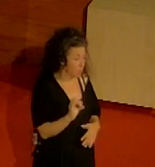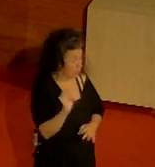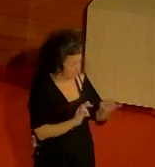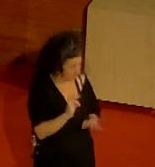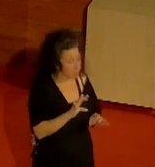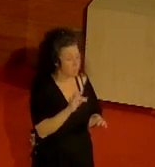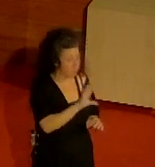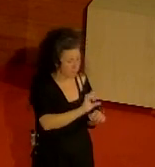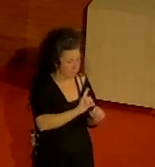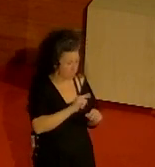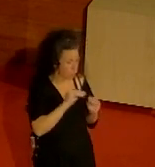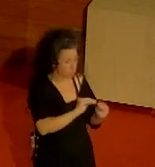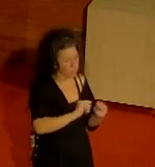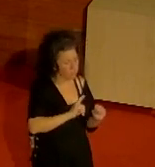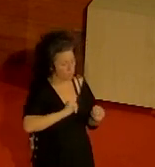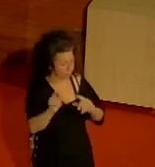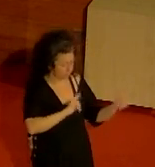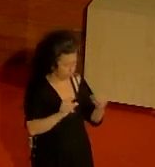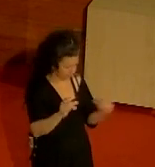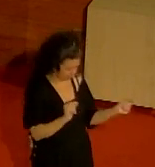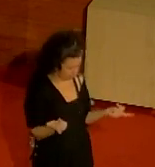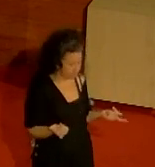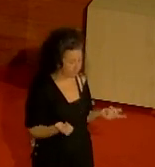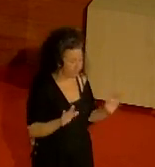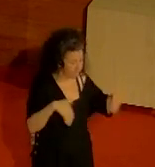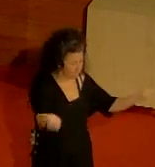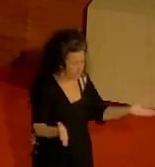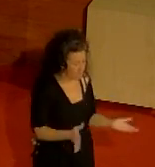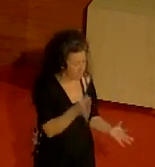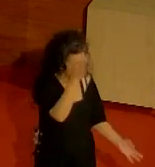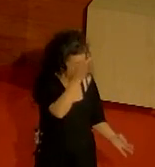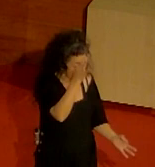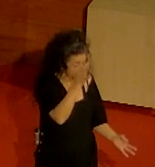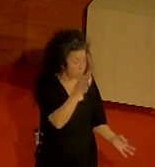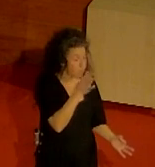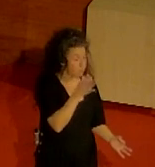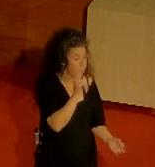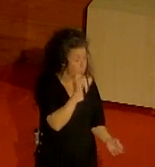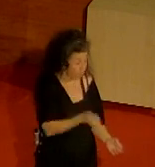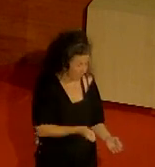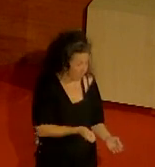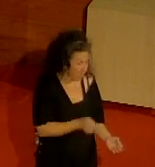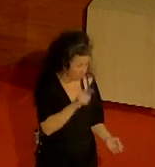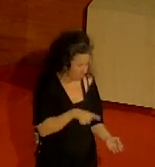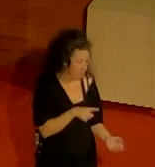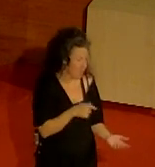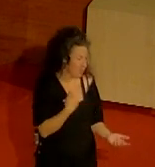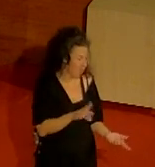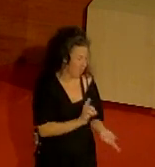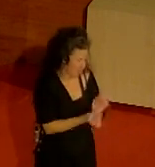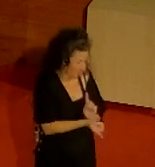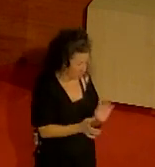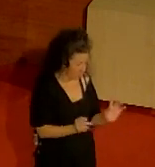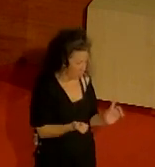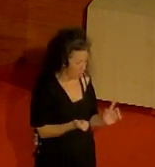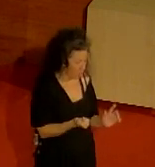que han salido del país. Esta cifra, de hecho, está ahora más matizada, porque con Ucrania realmente ha cambiado el mapa. Ha cambiado el mapa global. Luego, si queréis,